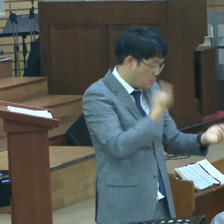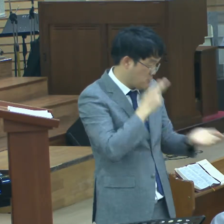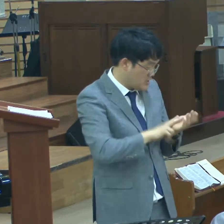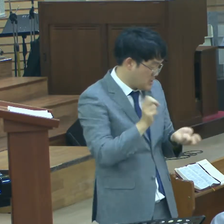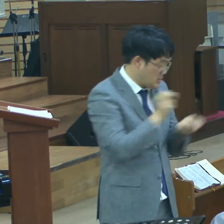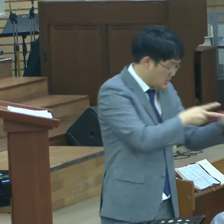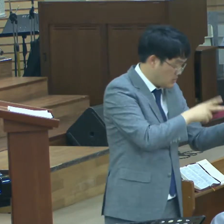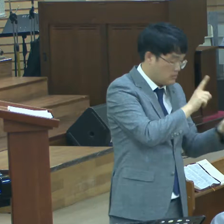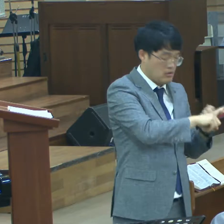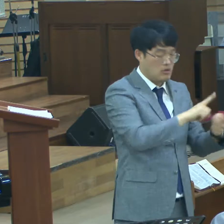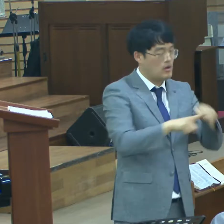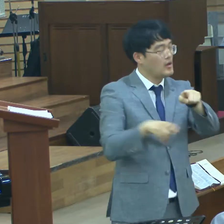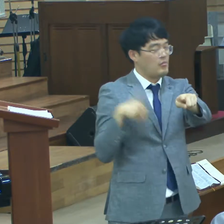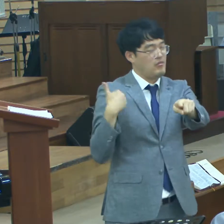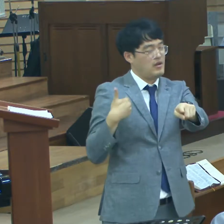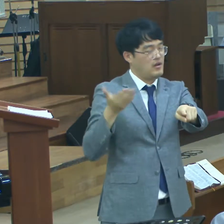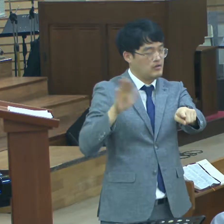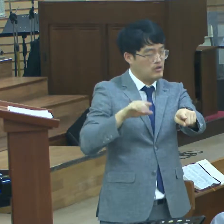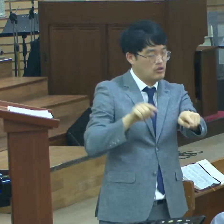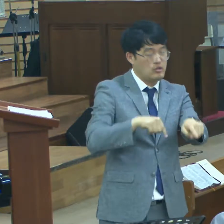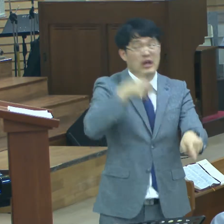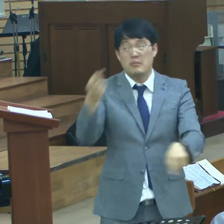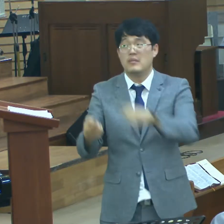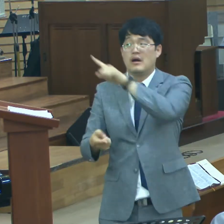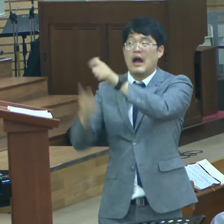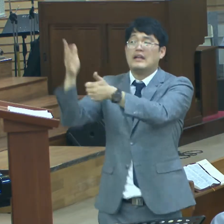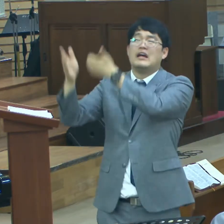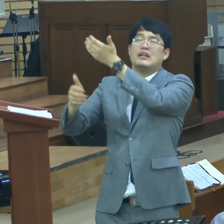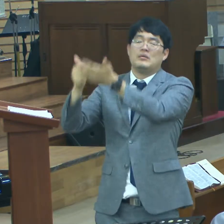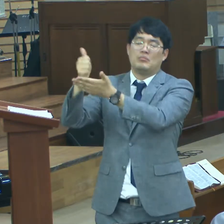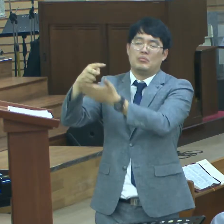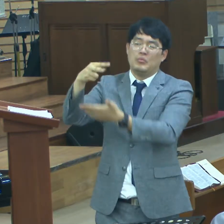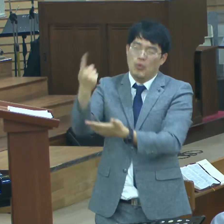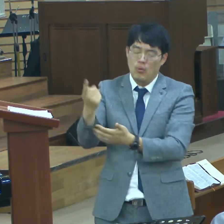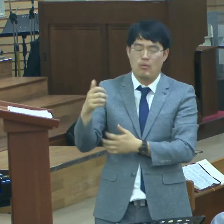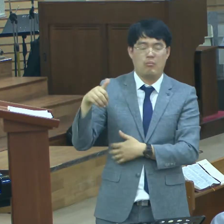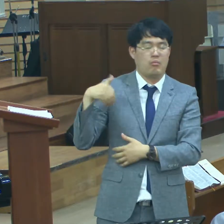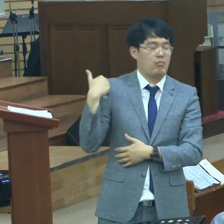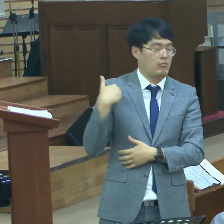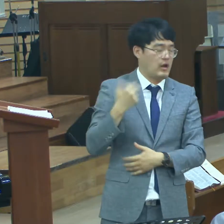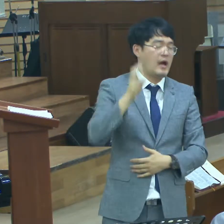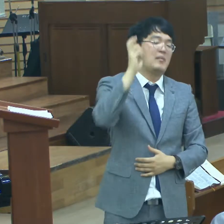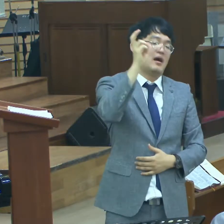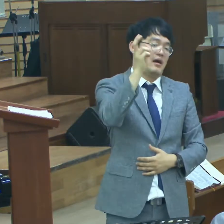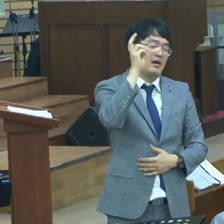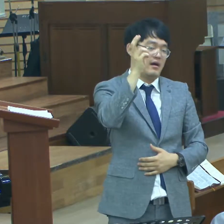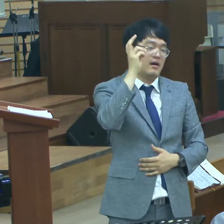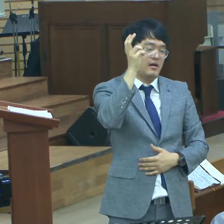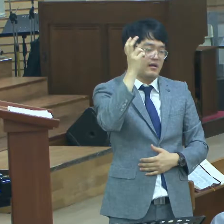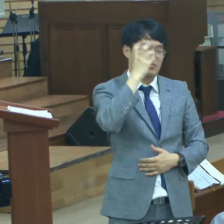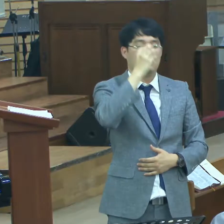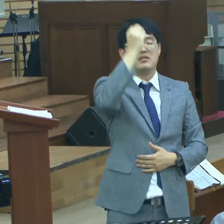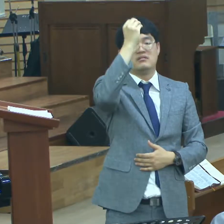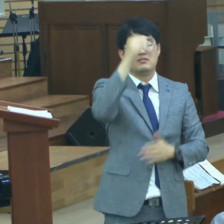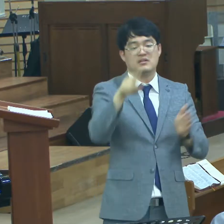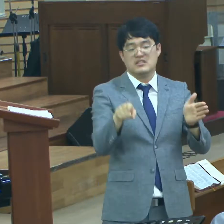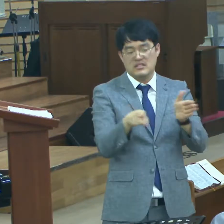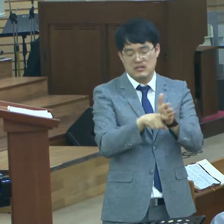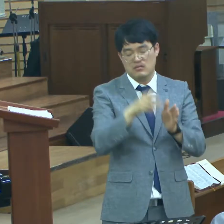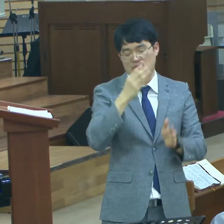나가서 하나님이 알아? 하나님도 모를 수 있어. 자, 여기까지 신앙이 가버린